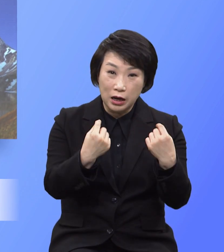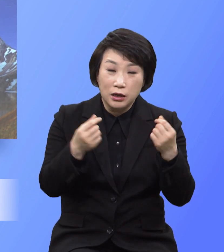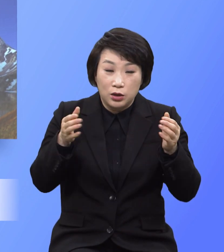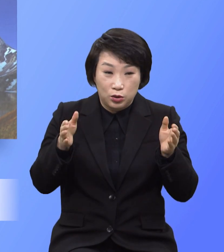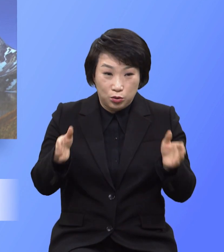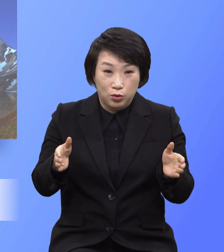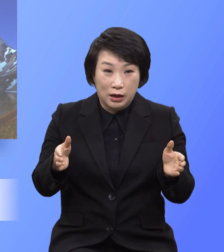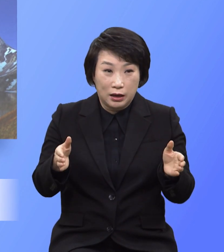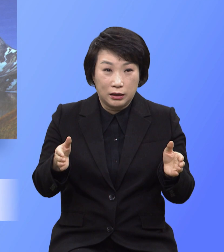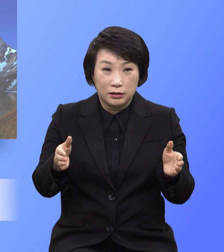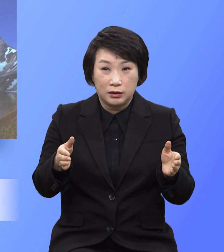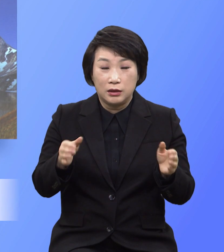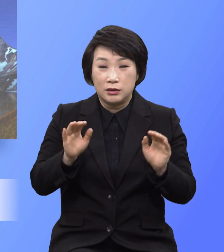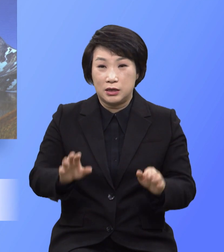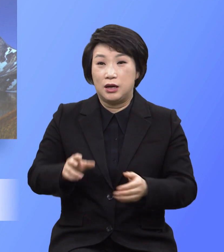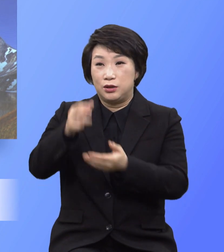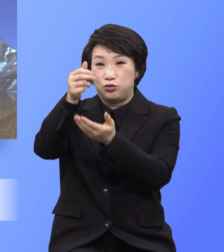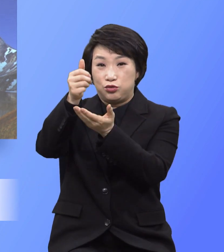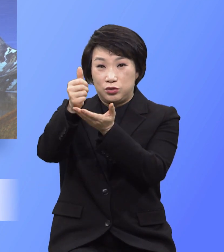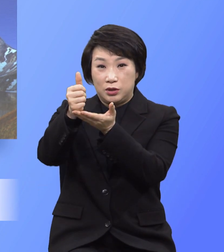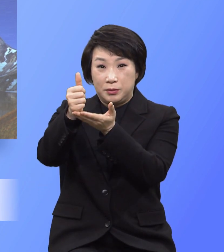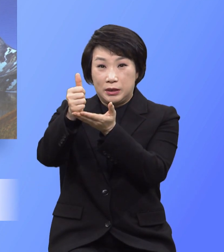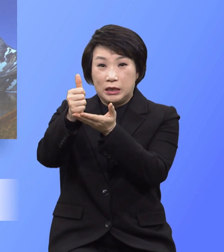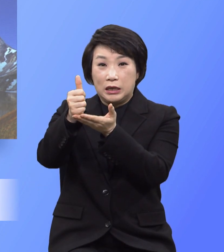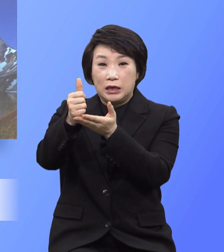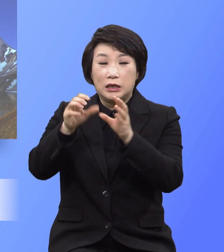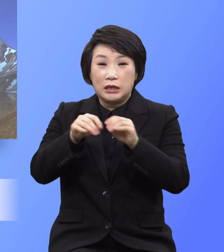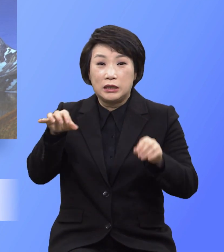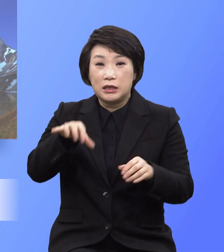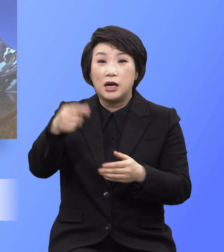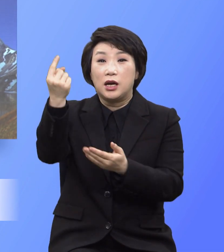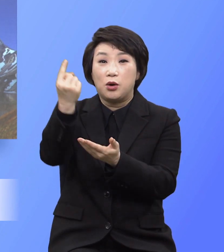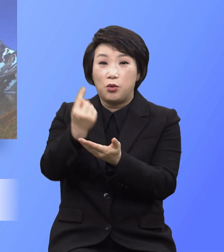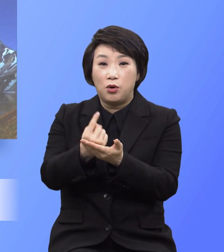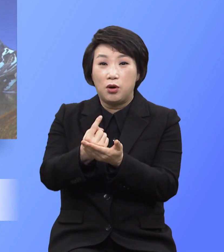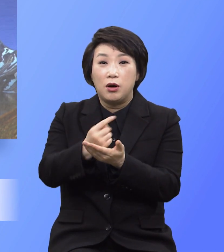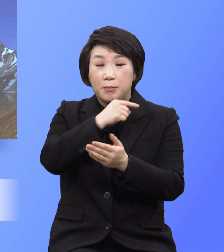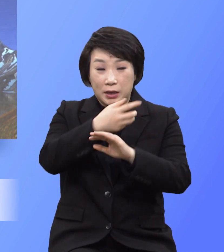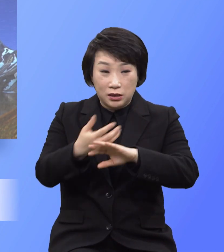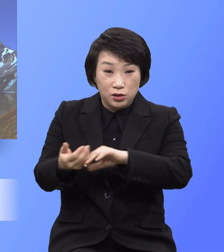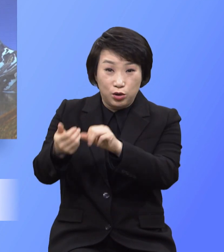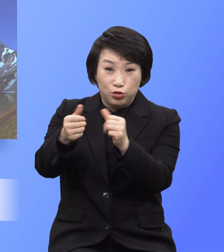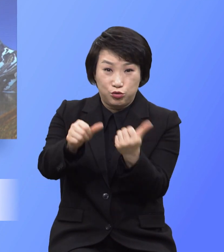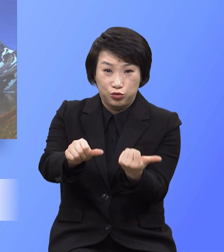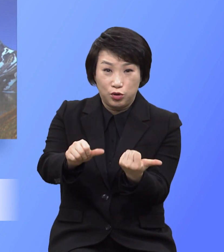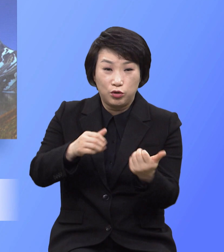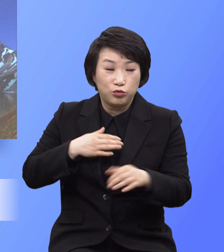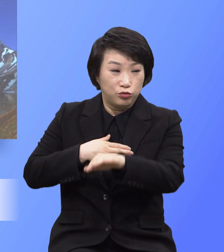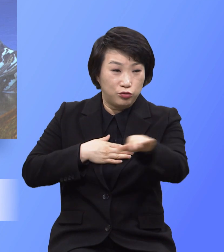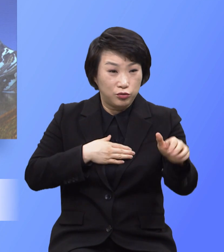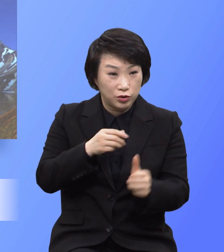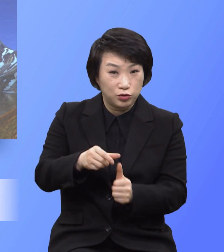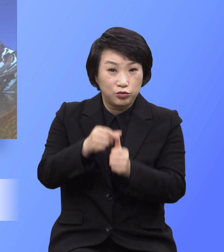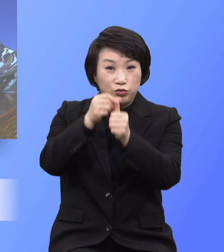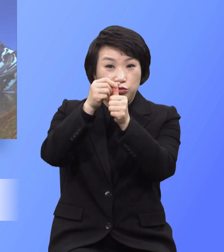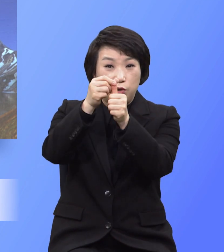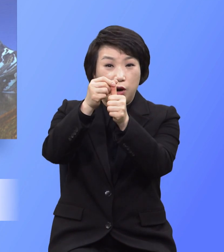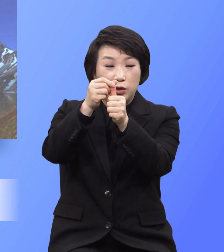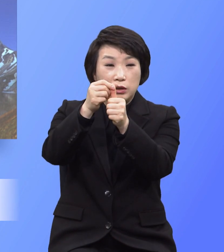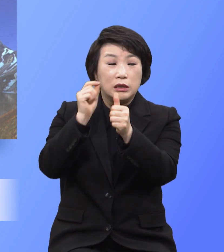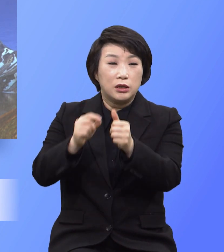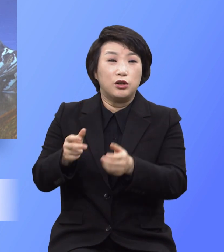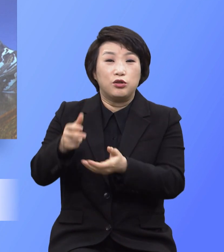동안 우리 주님이 이 땅에 오셔서 피 흘려 죽으시고 우리를 구원하기를